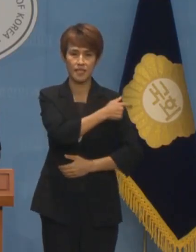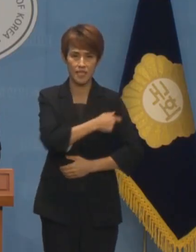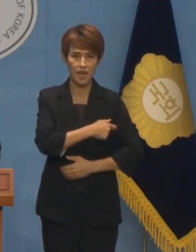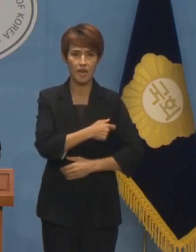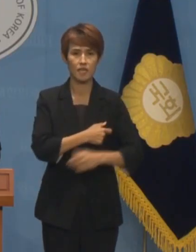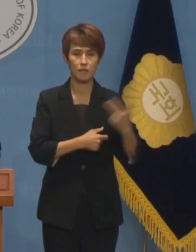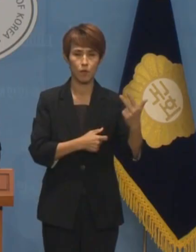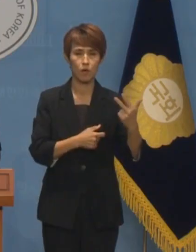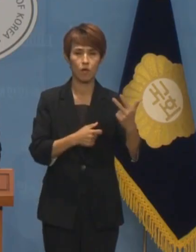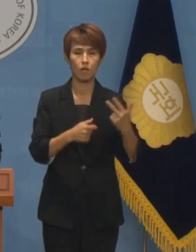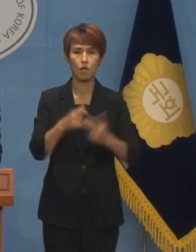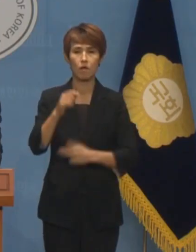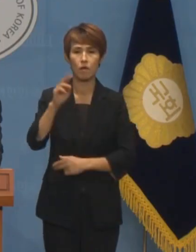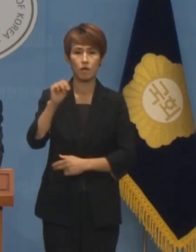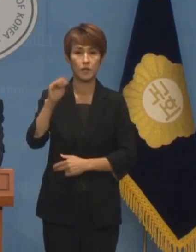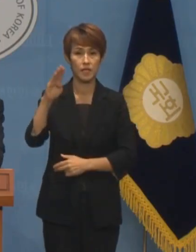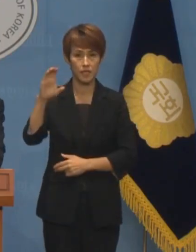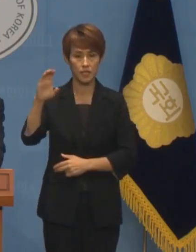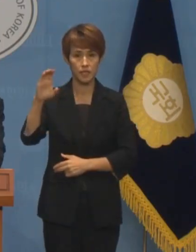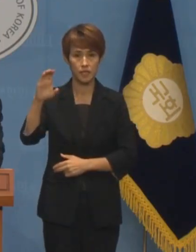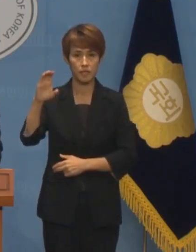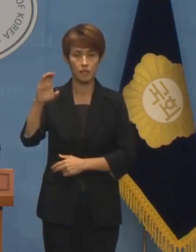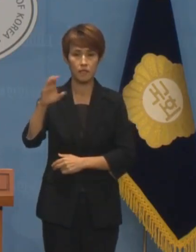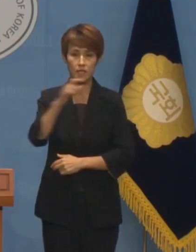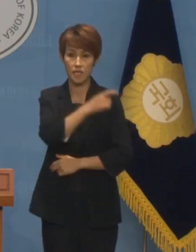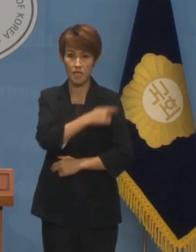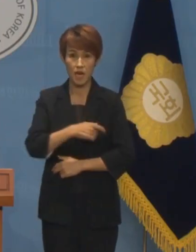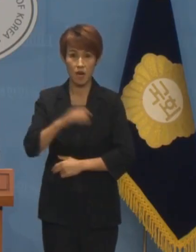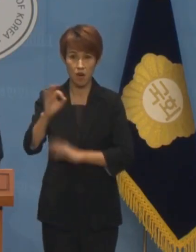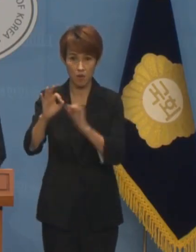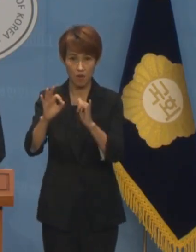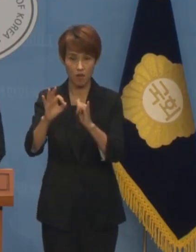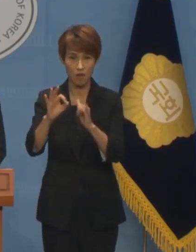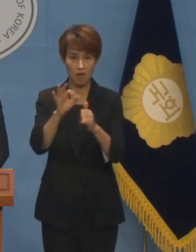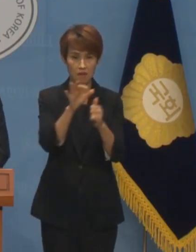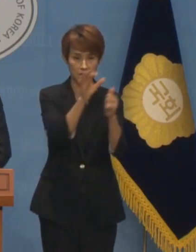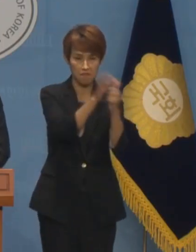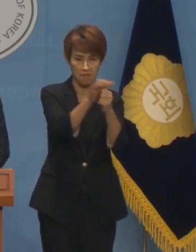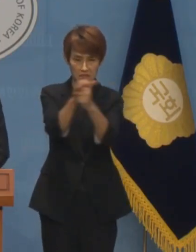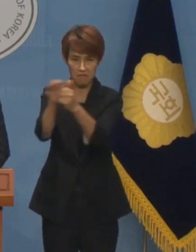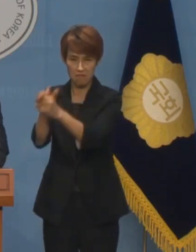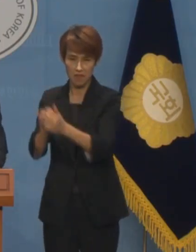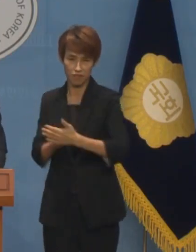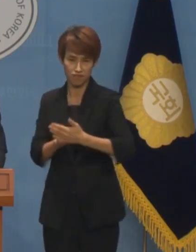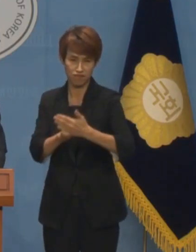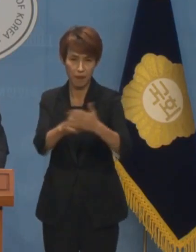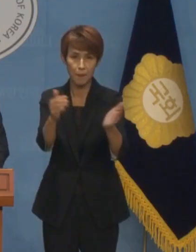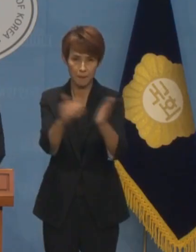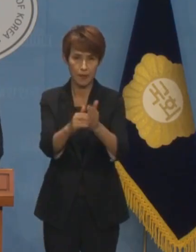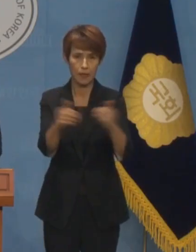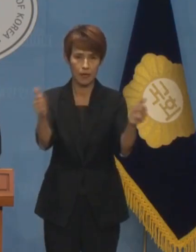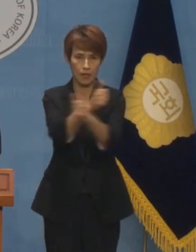6명과 감사 1명 선임안을 마치 불도저처럼 처리했습니다. 총